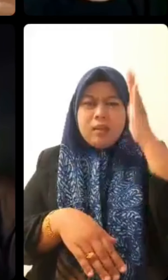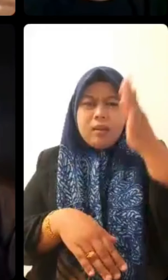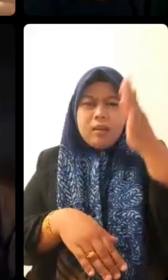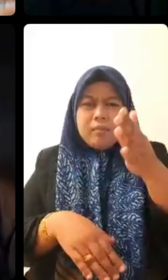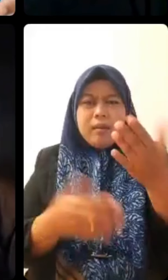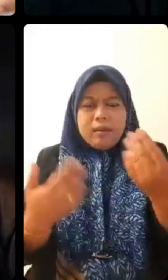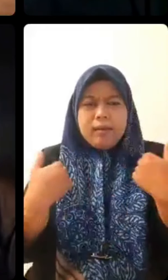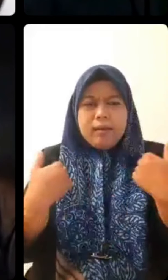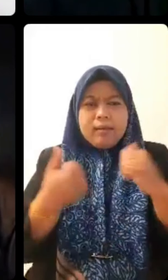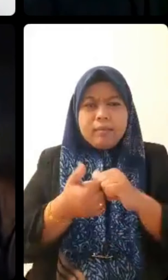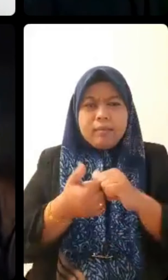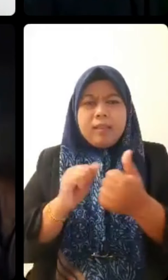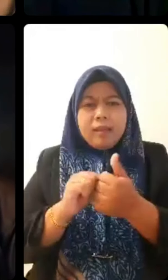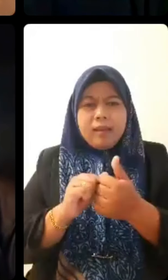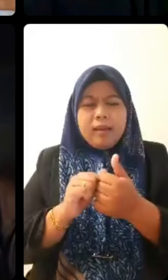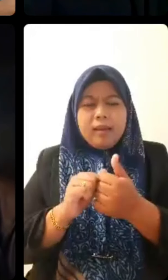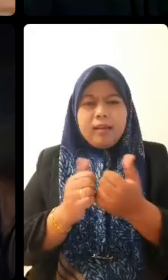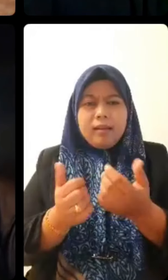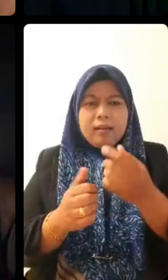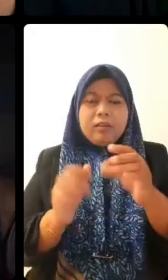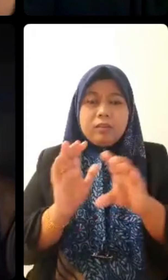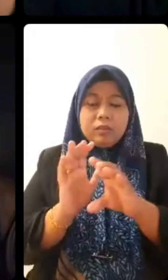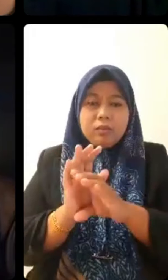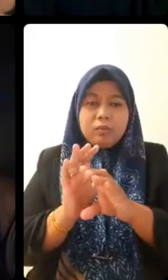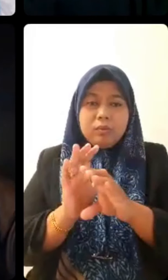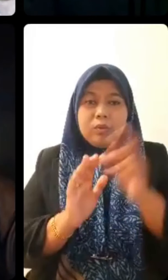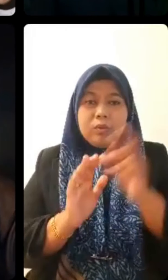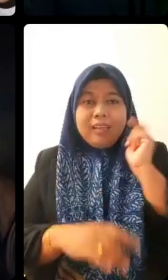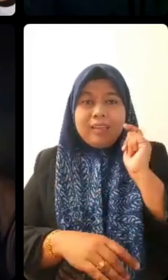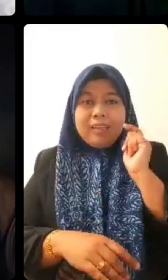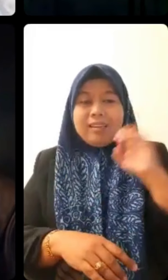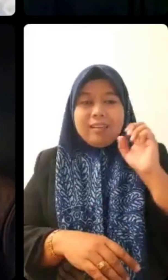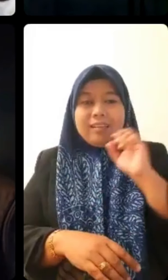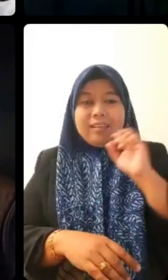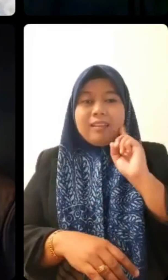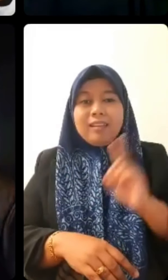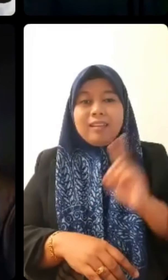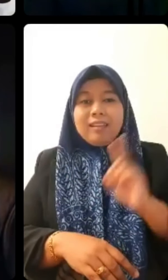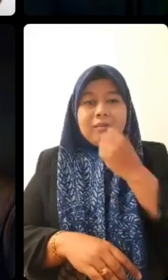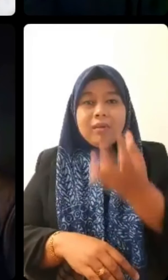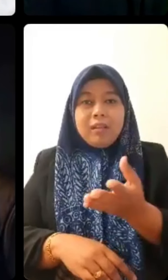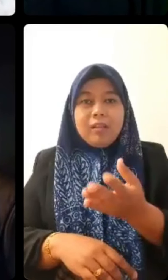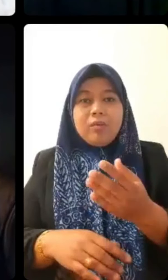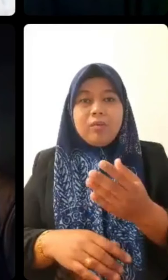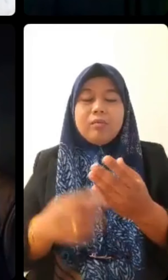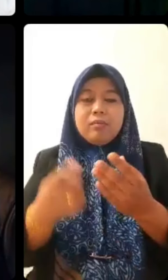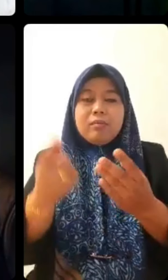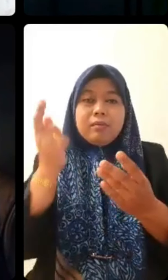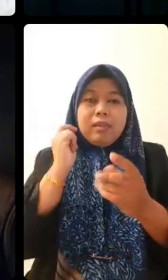Macam Cik Zaid katakan tadi, matlamat untuk pastikan dalam satu rumah ada seorang boleh menggunakan bahasa